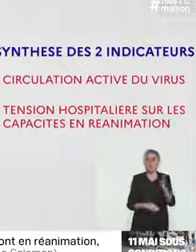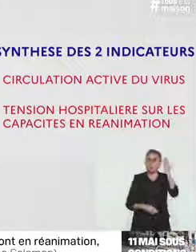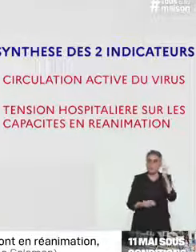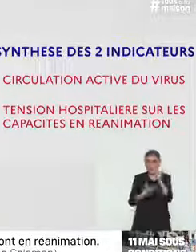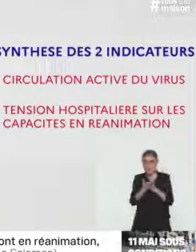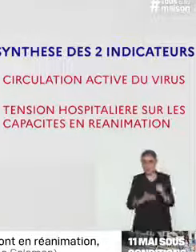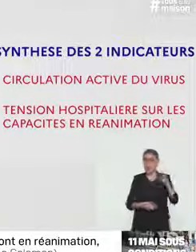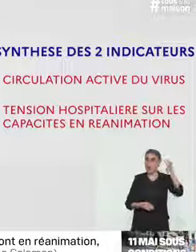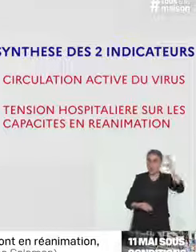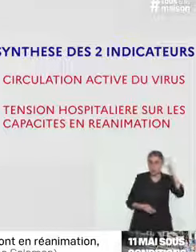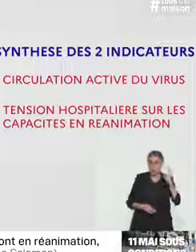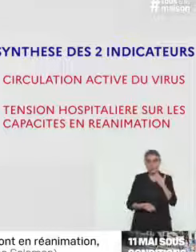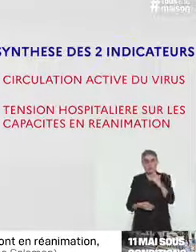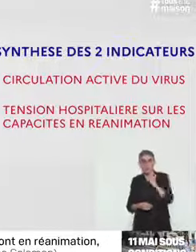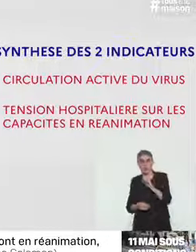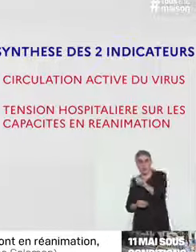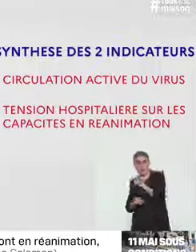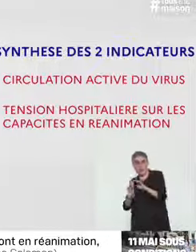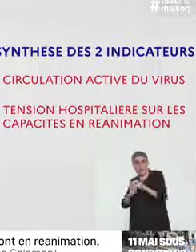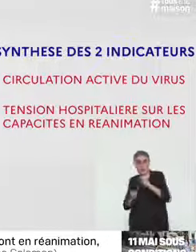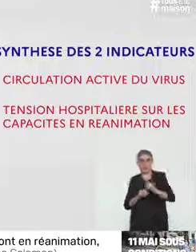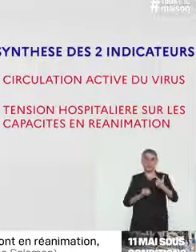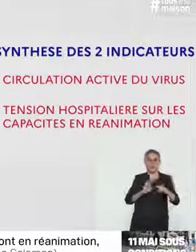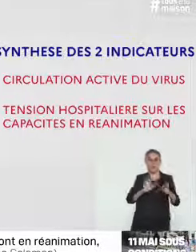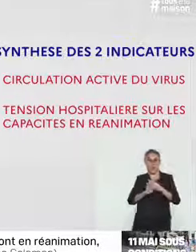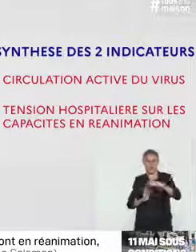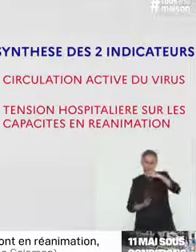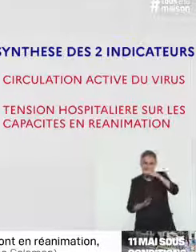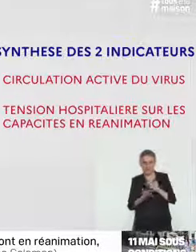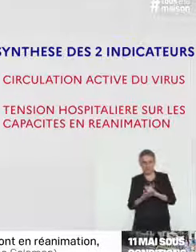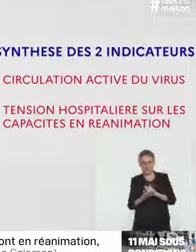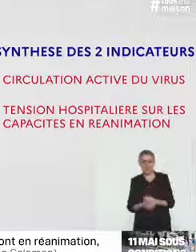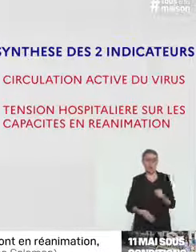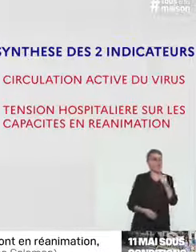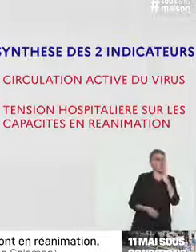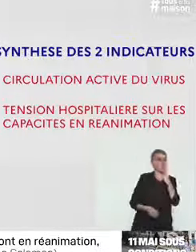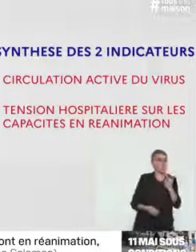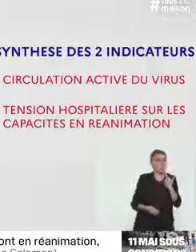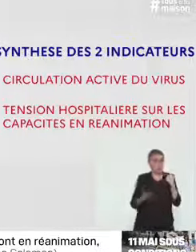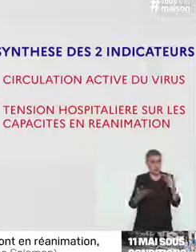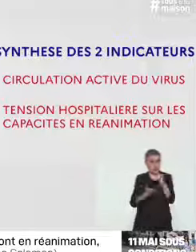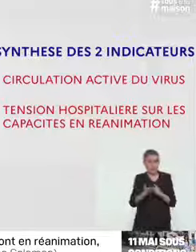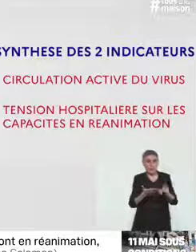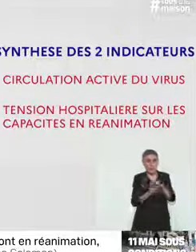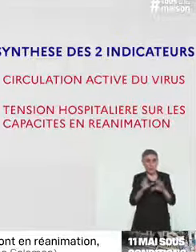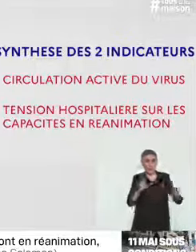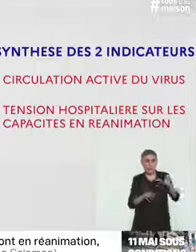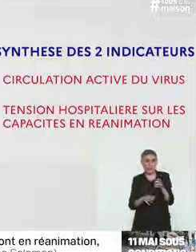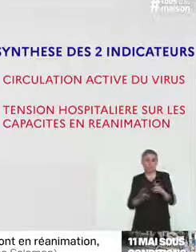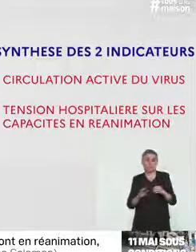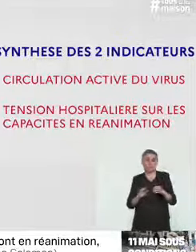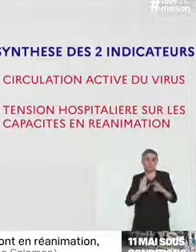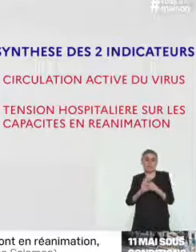territoires pour lesquels 1 ou 2 paramètres sont au niveau des seuils intermédiaires, et en rouge, les territoires dans lesquels un paramètre au moins